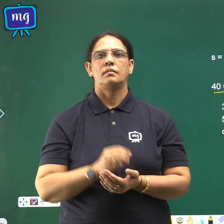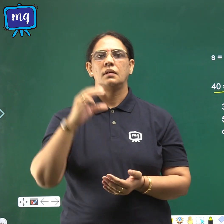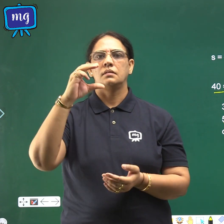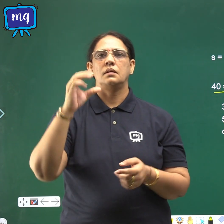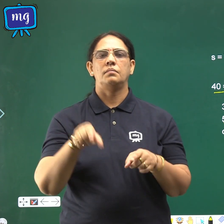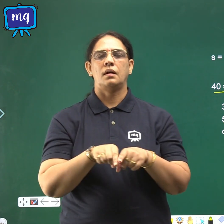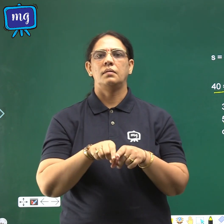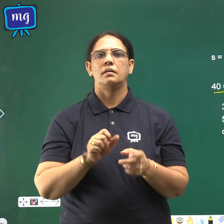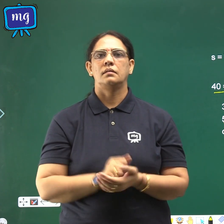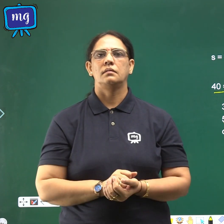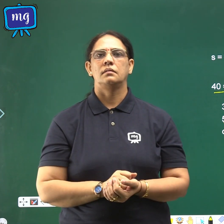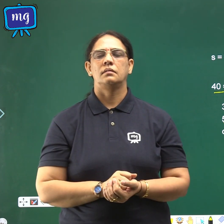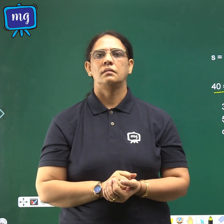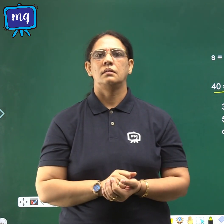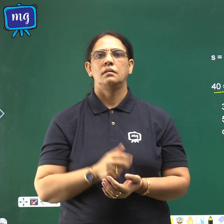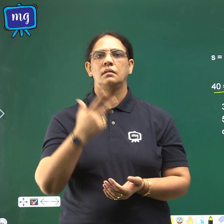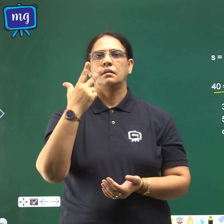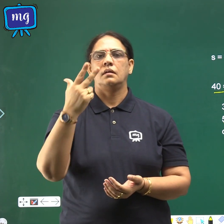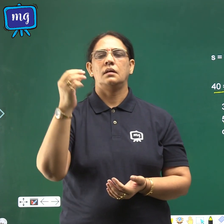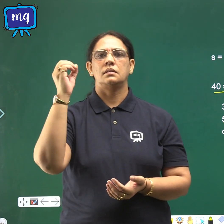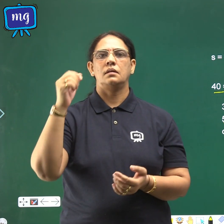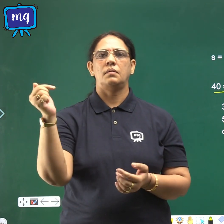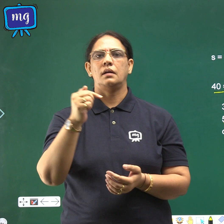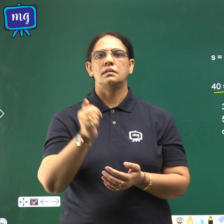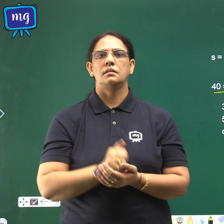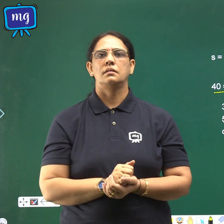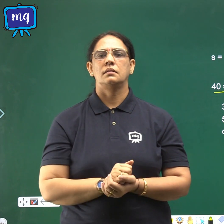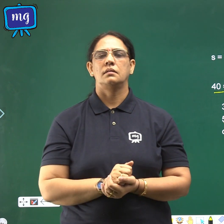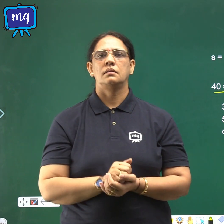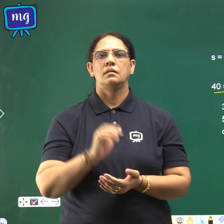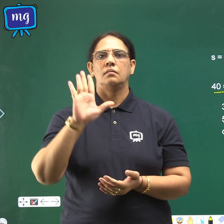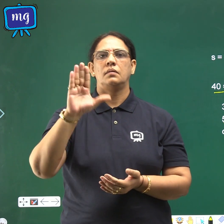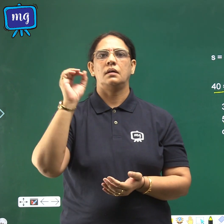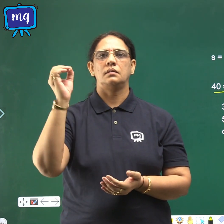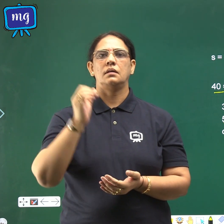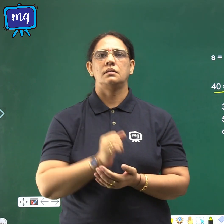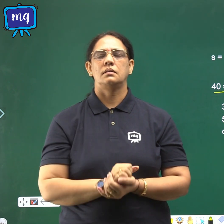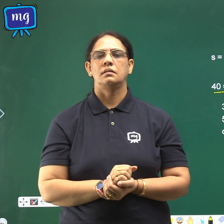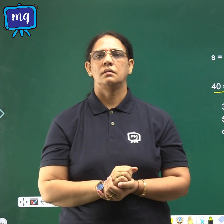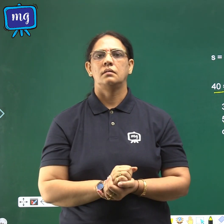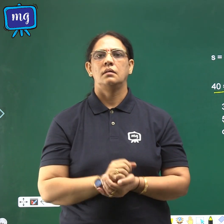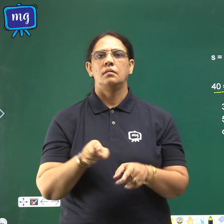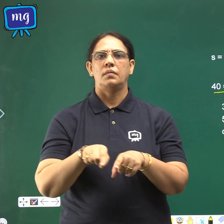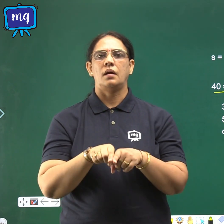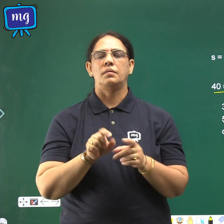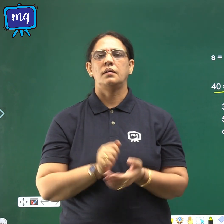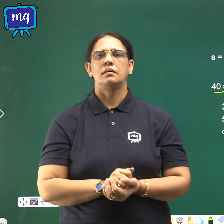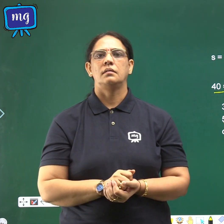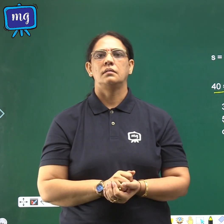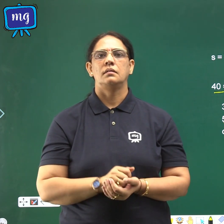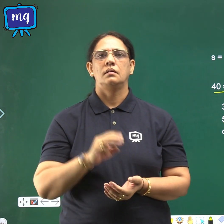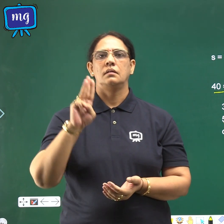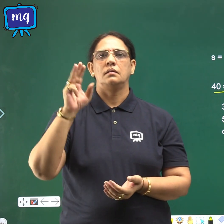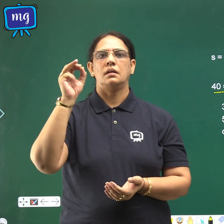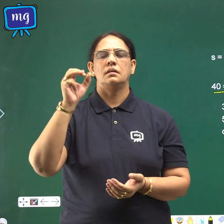सी बराबर 80 माइनस 50 बराबर